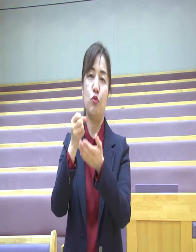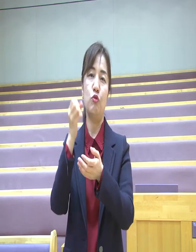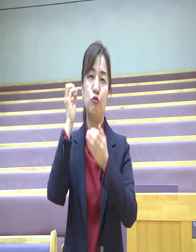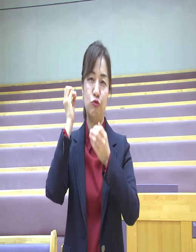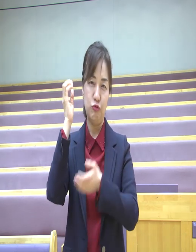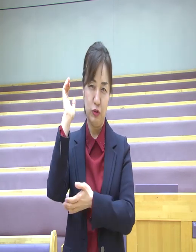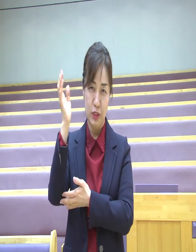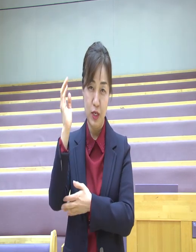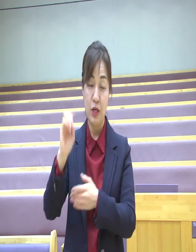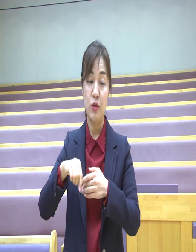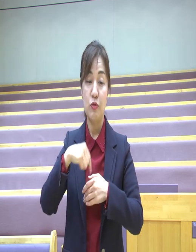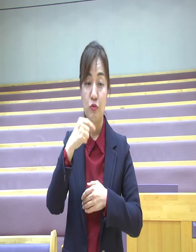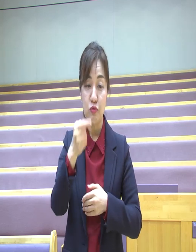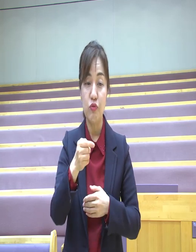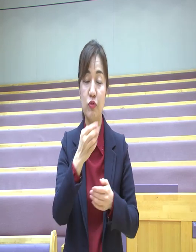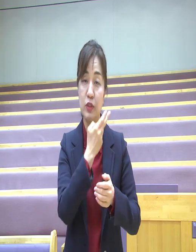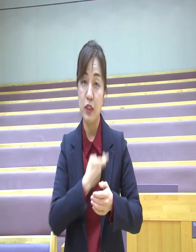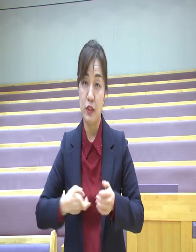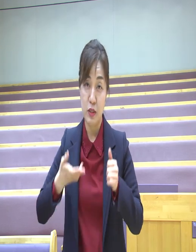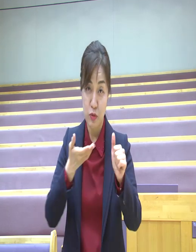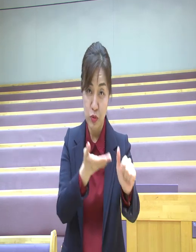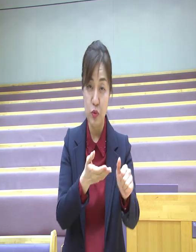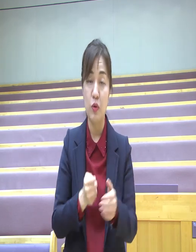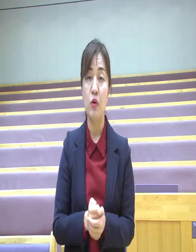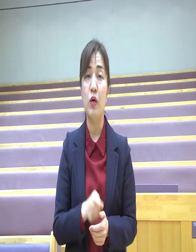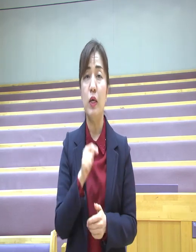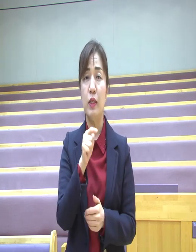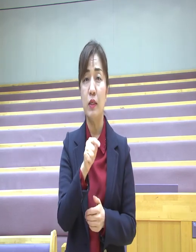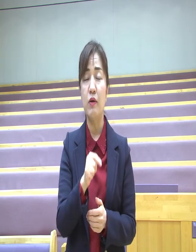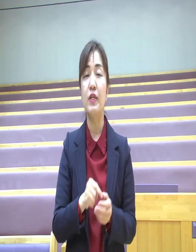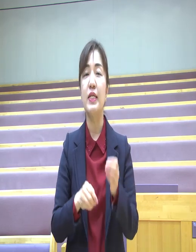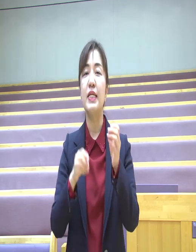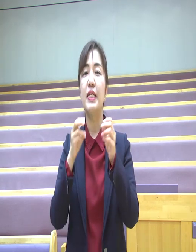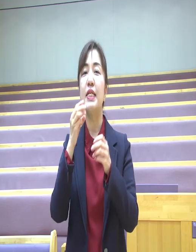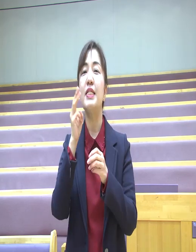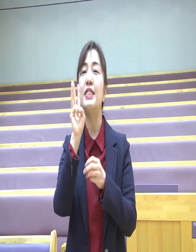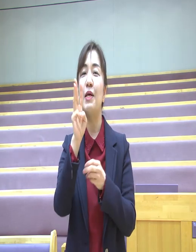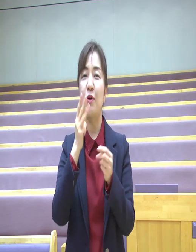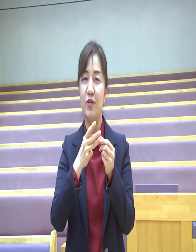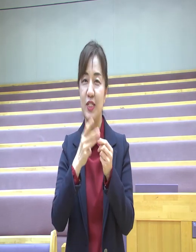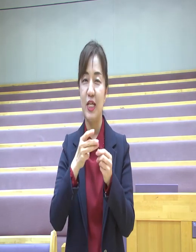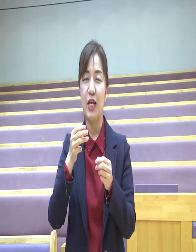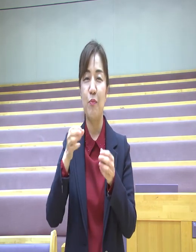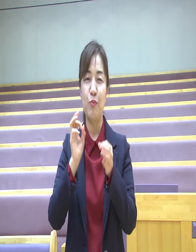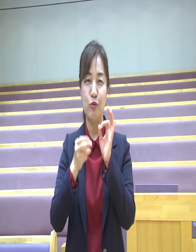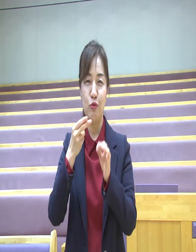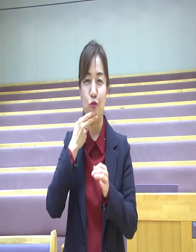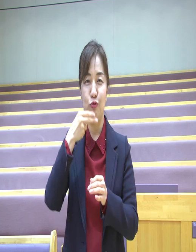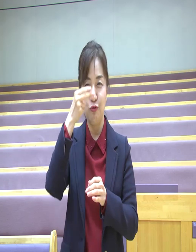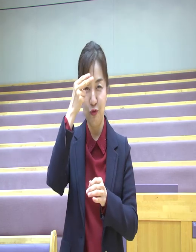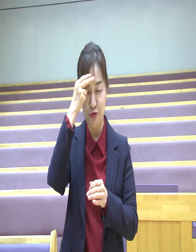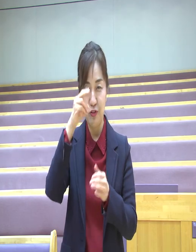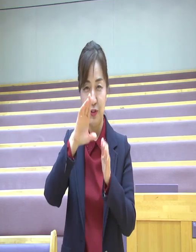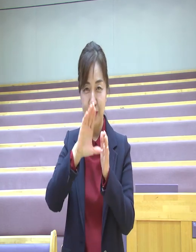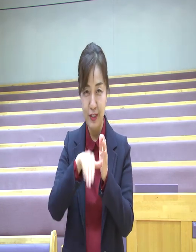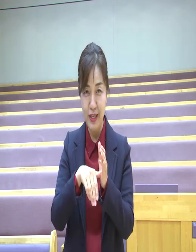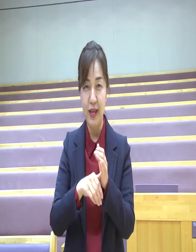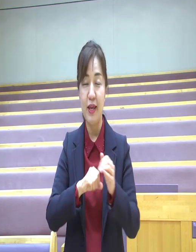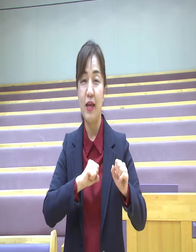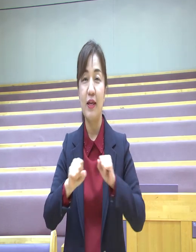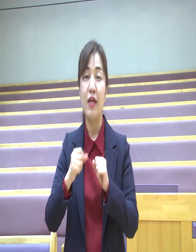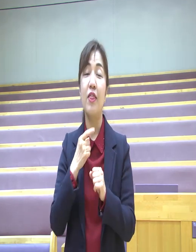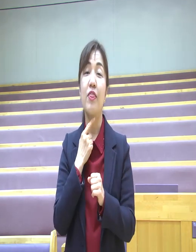떼어 제자들에게 주셨습니다. 이 일은 세 번째 포도주 잔을 나눌 때 행했던